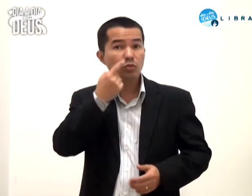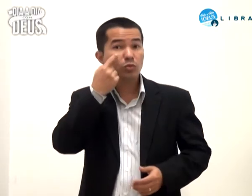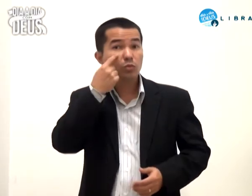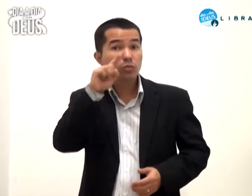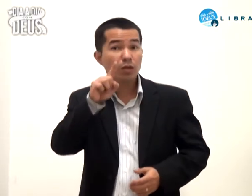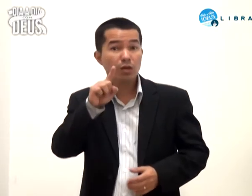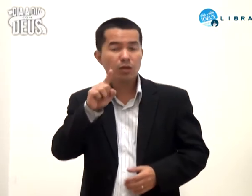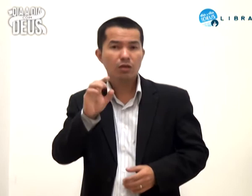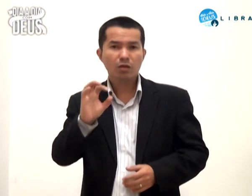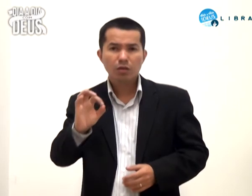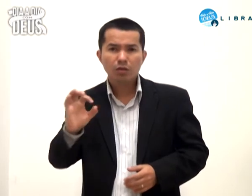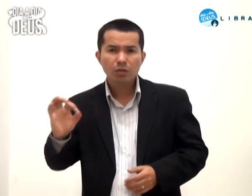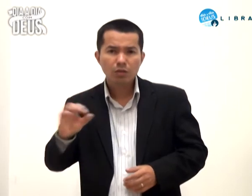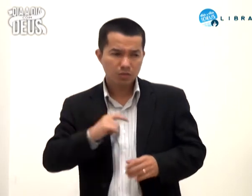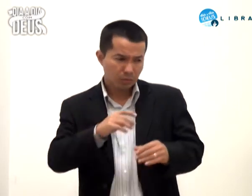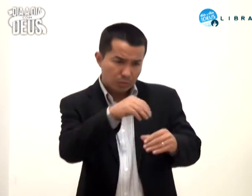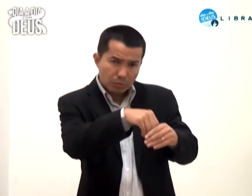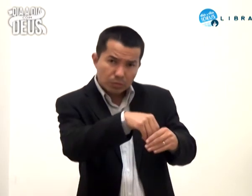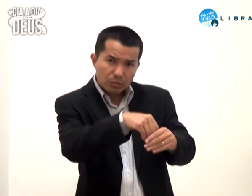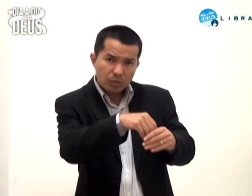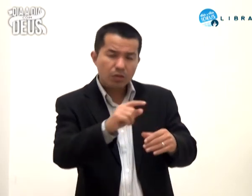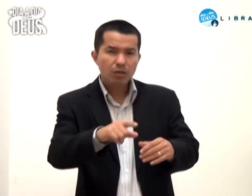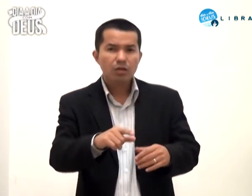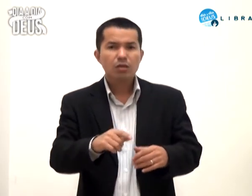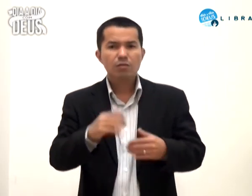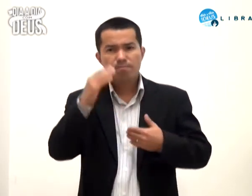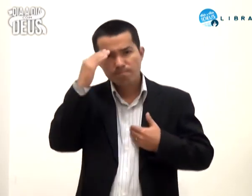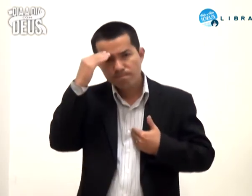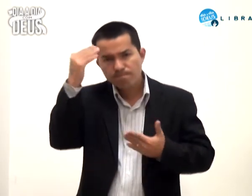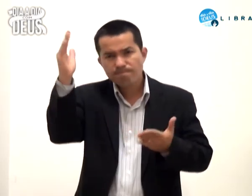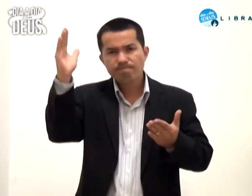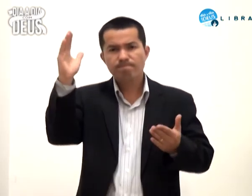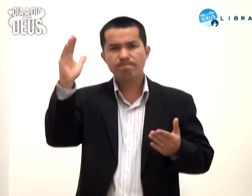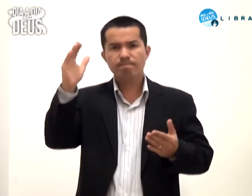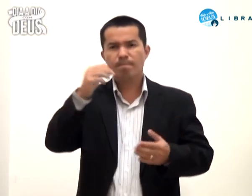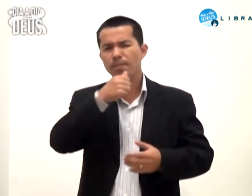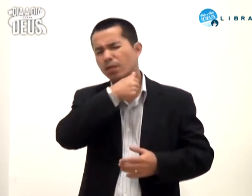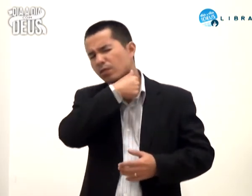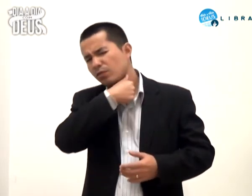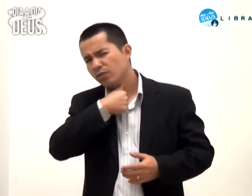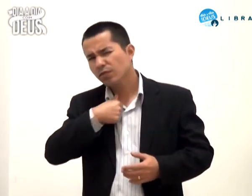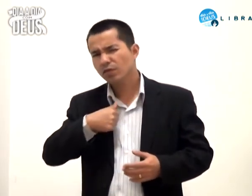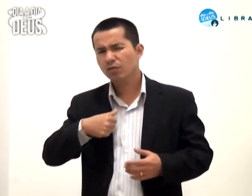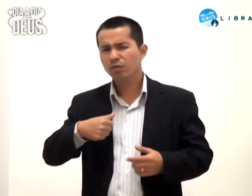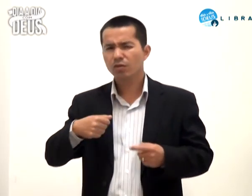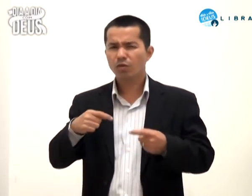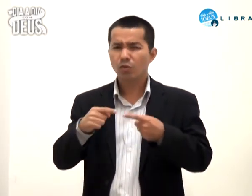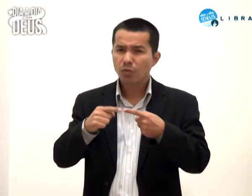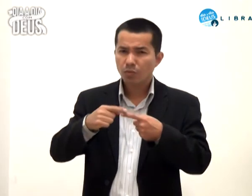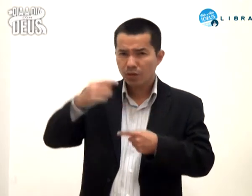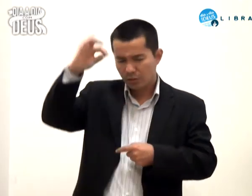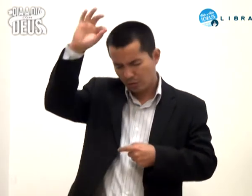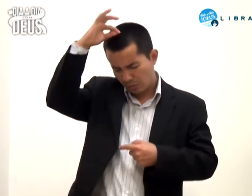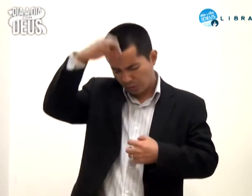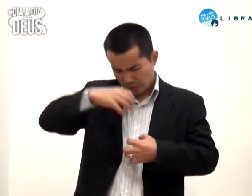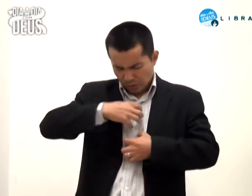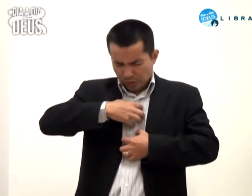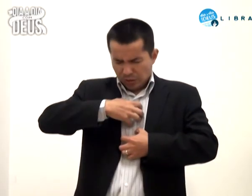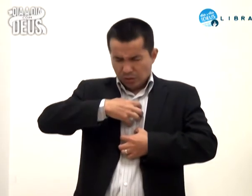Quando a gente estuda aqui, a gente vai descobrir que essa oferta é gratidão, é sacrifício, é algo